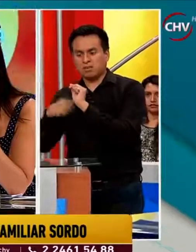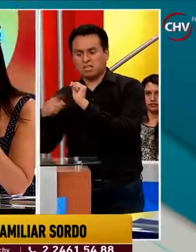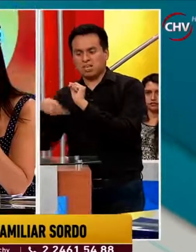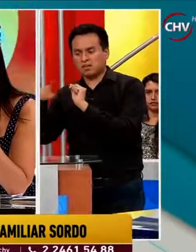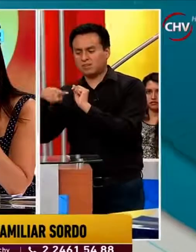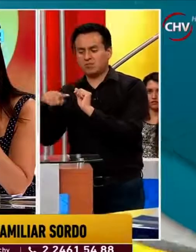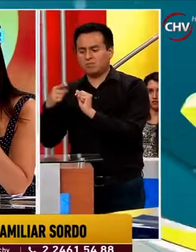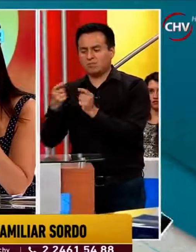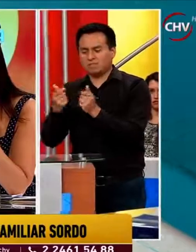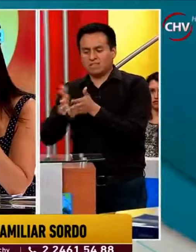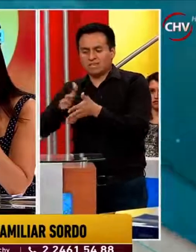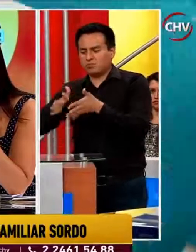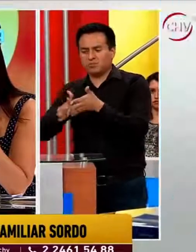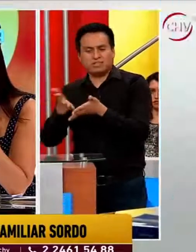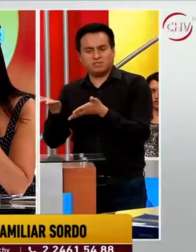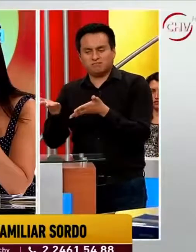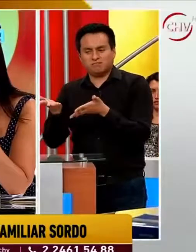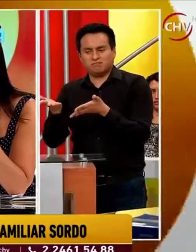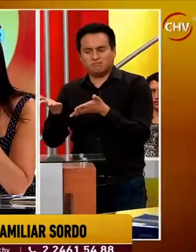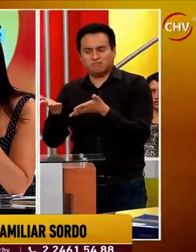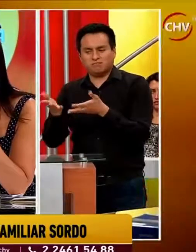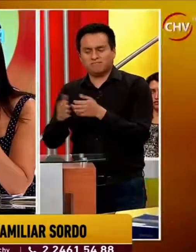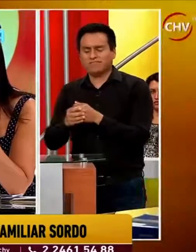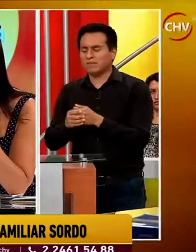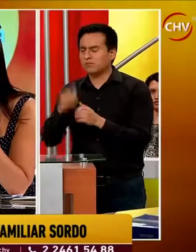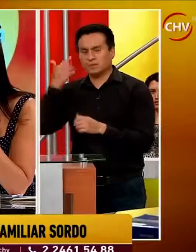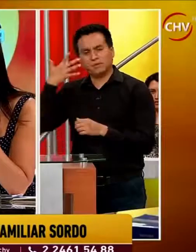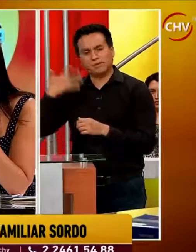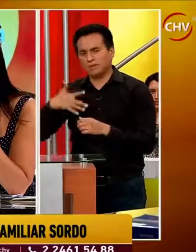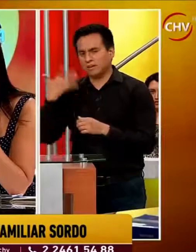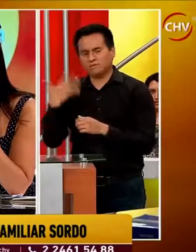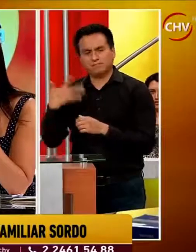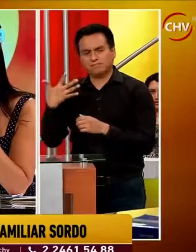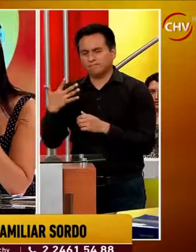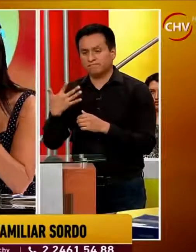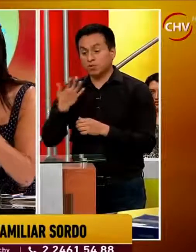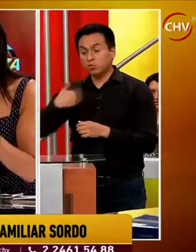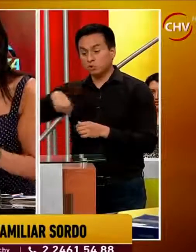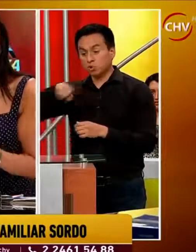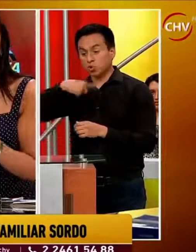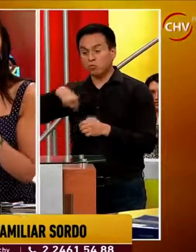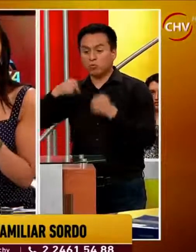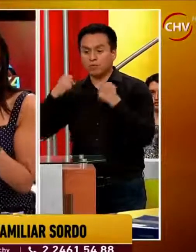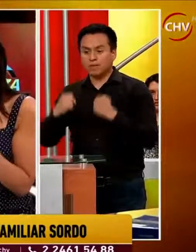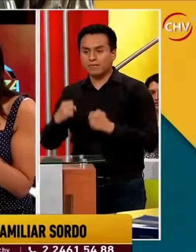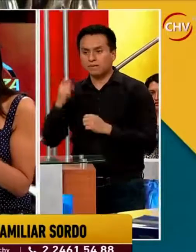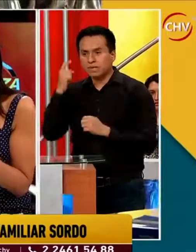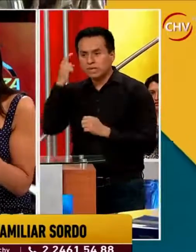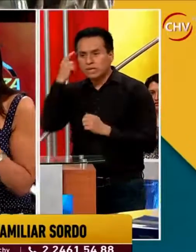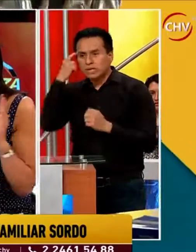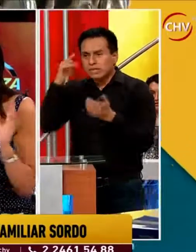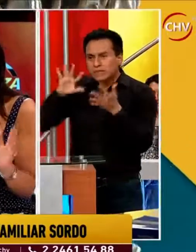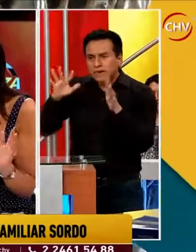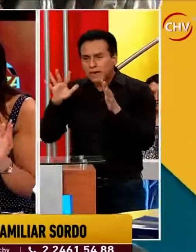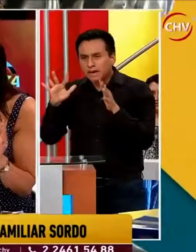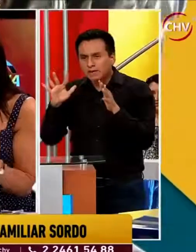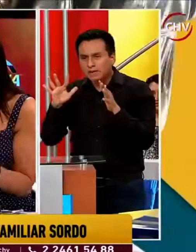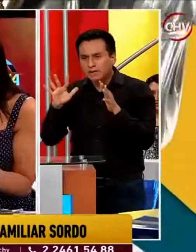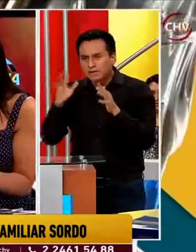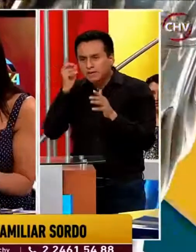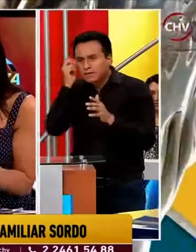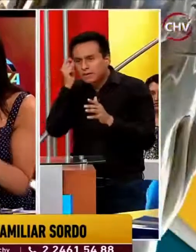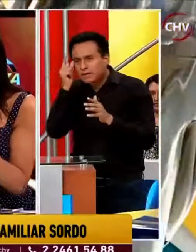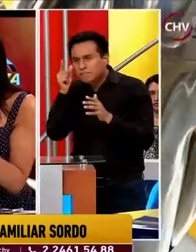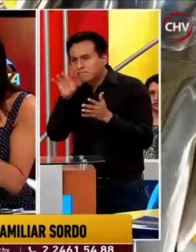señas. Es fundamental. Nosotros podemos tener la idea de que quizás nos entendió, parecer